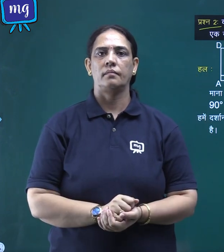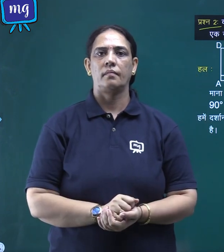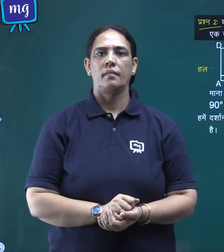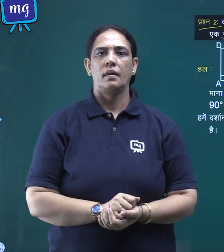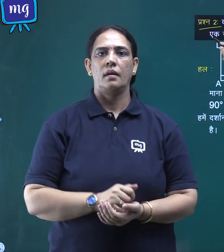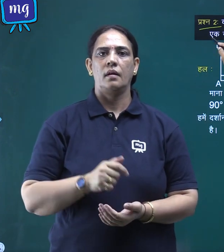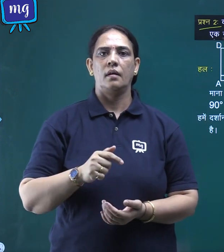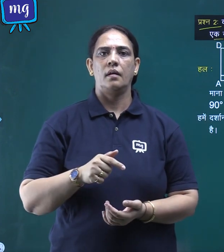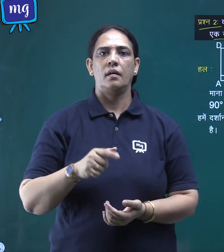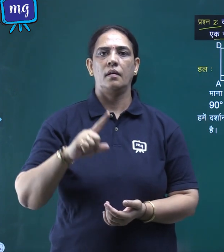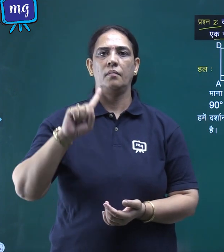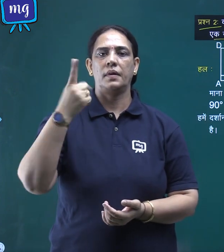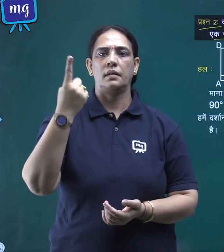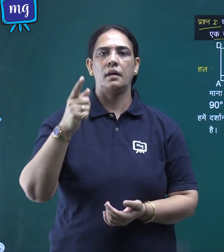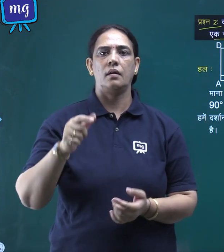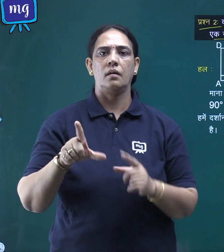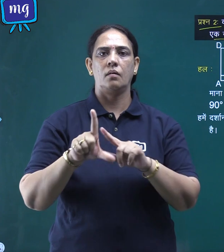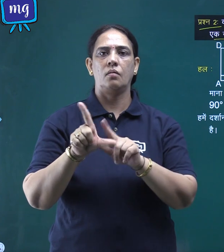प्रत्येक कोण